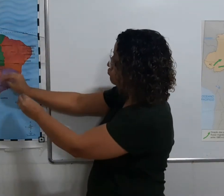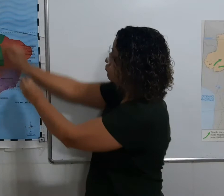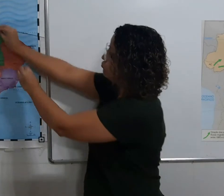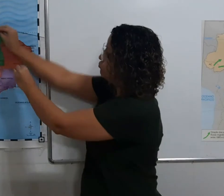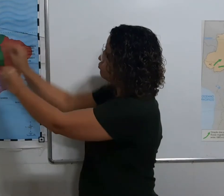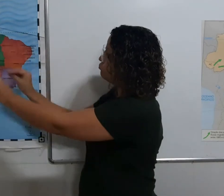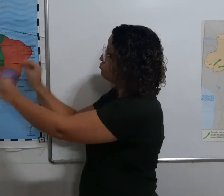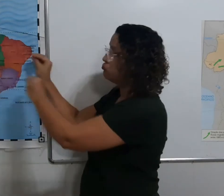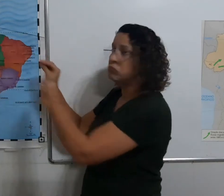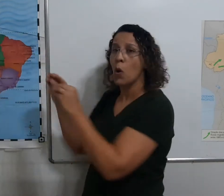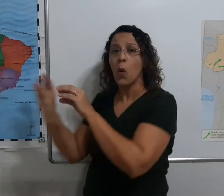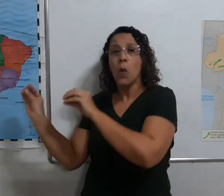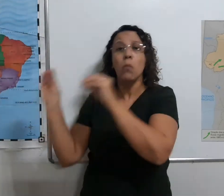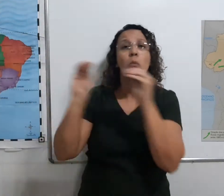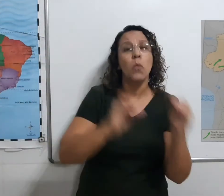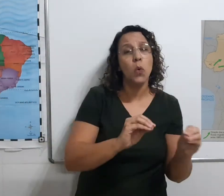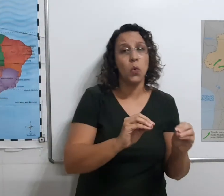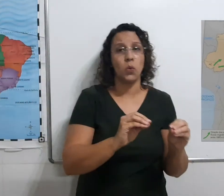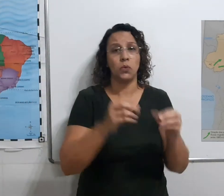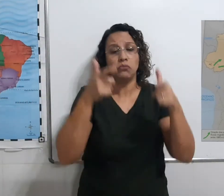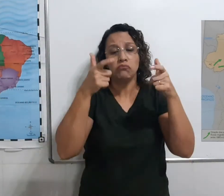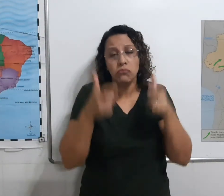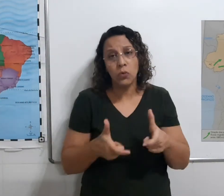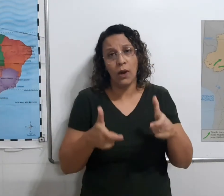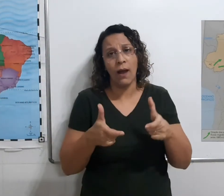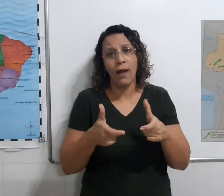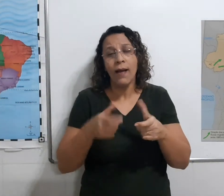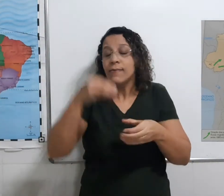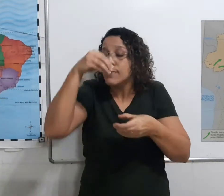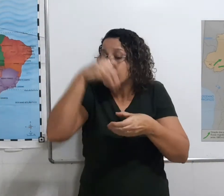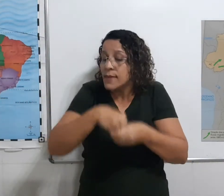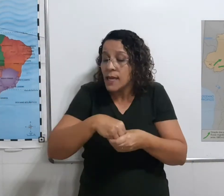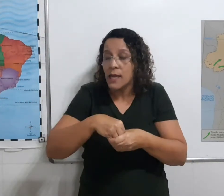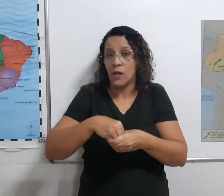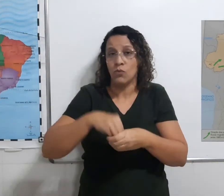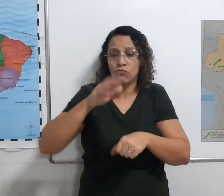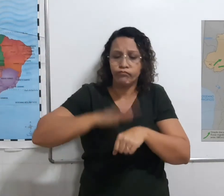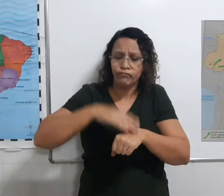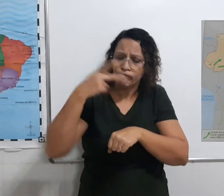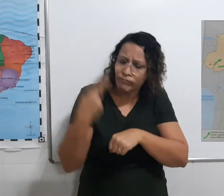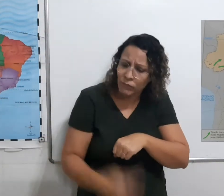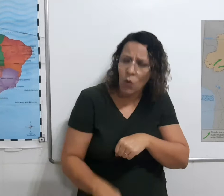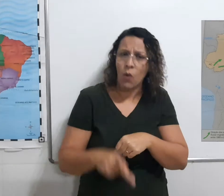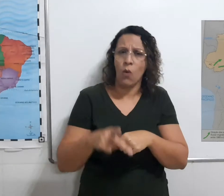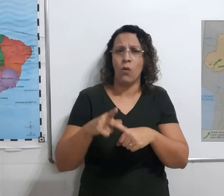para outro dentro do próprio país.